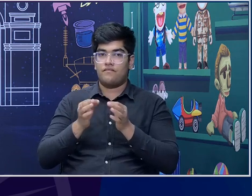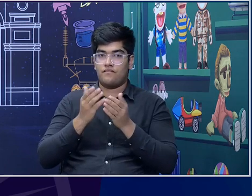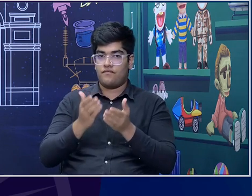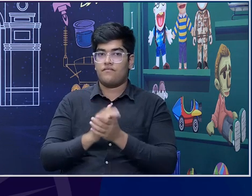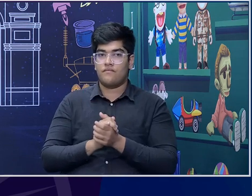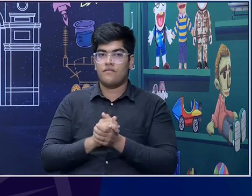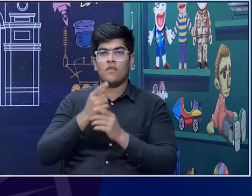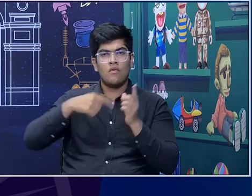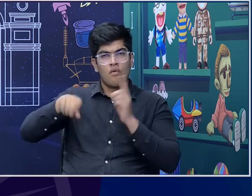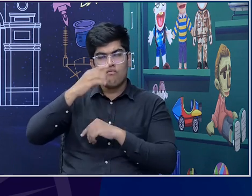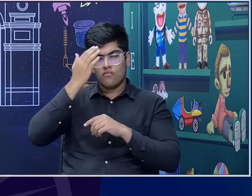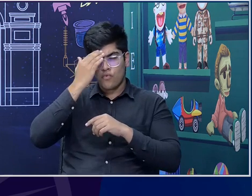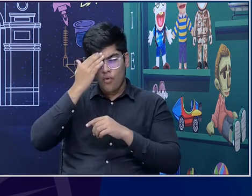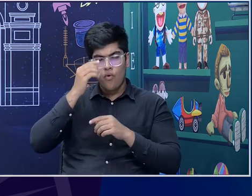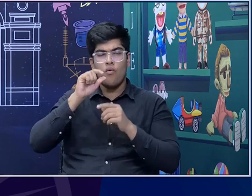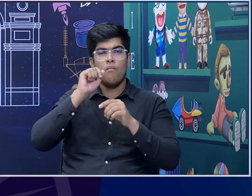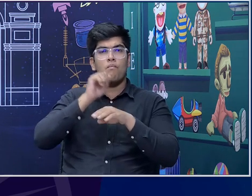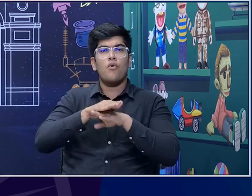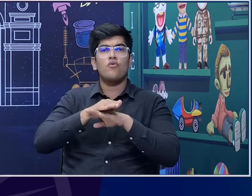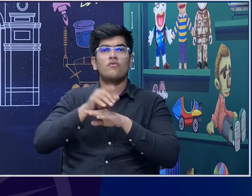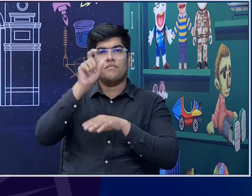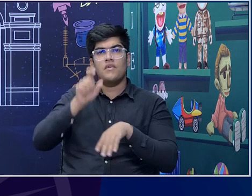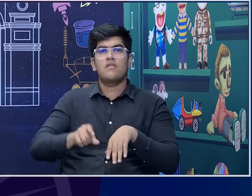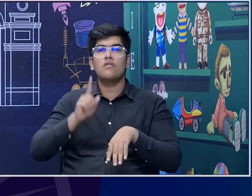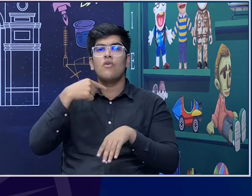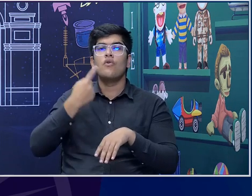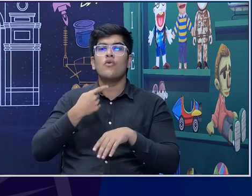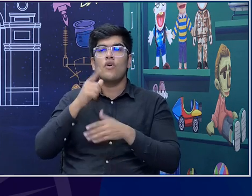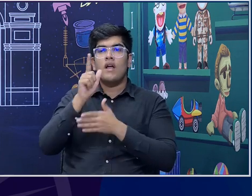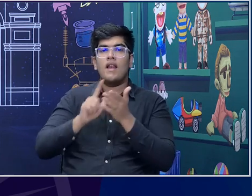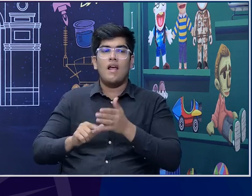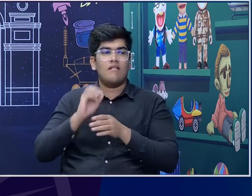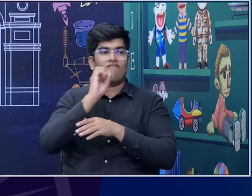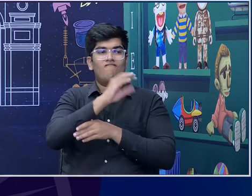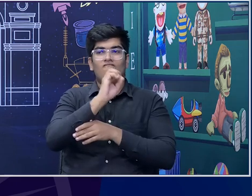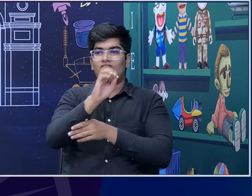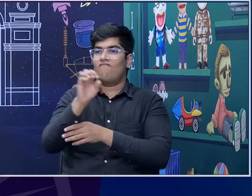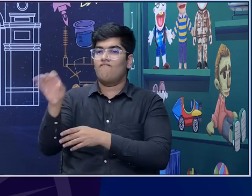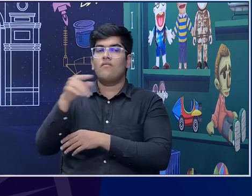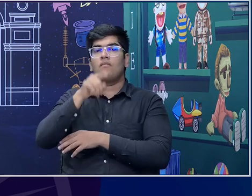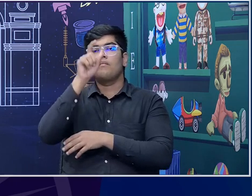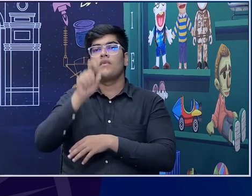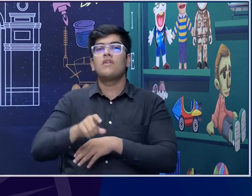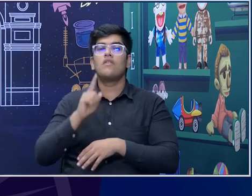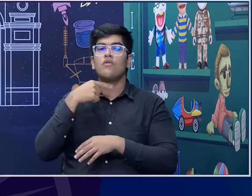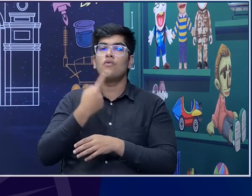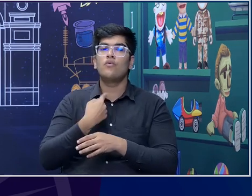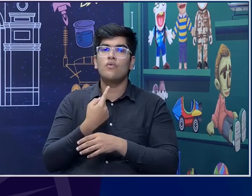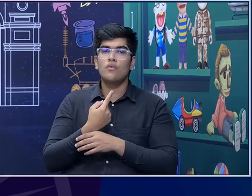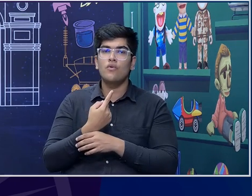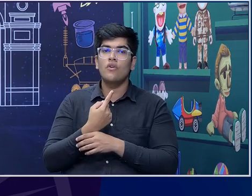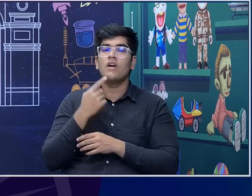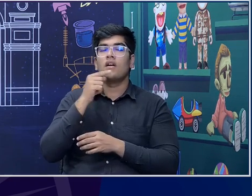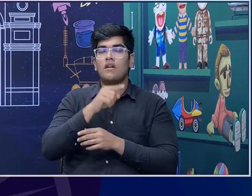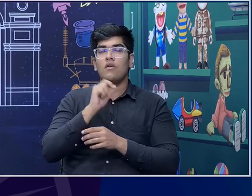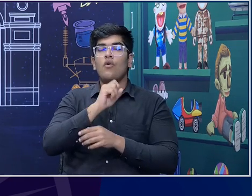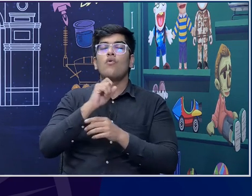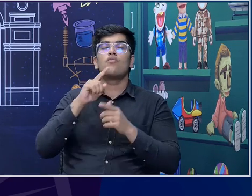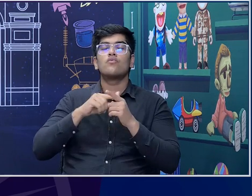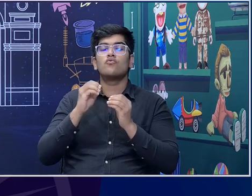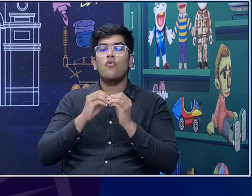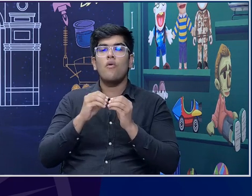डाकिया कौन होता है उसका काम क्या है क्या आपने डाकिये को देखा है और डाकिये के क्या कहानी है